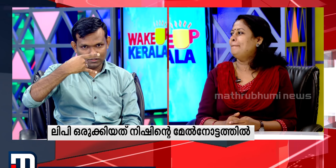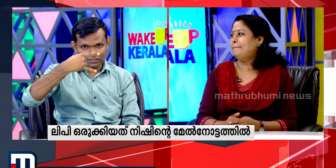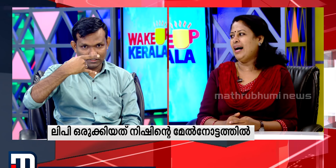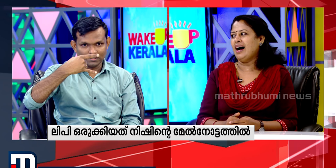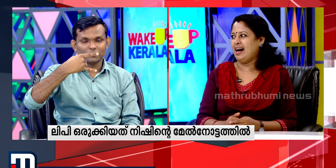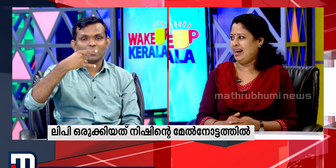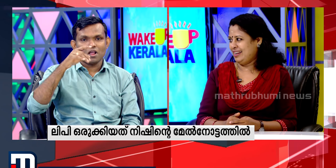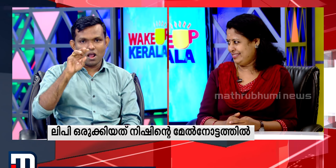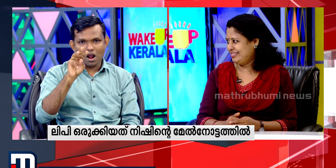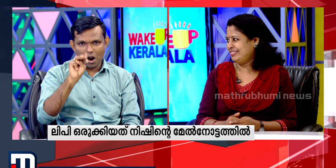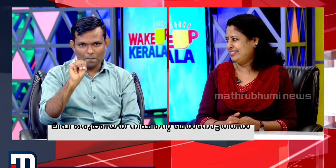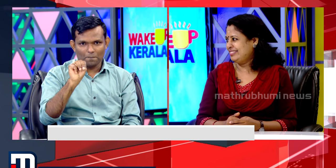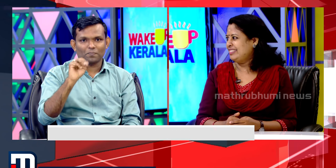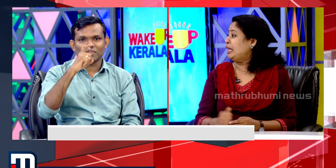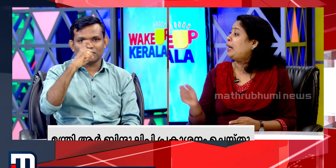ഭ